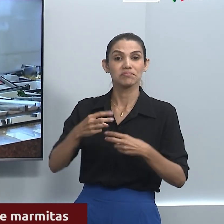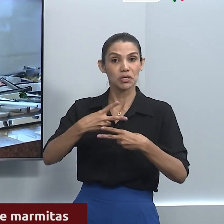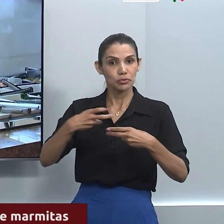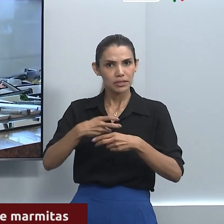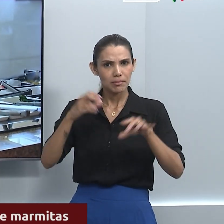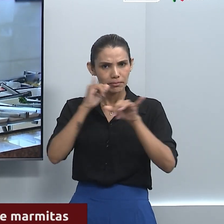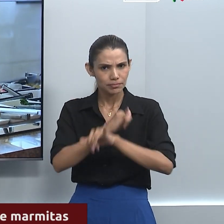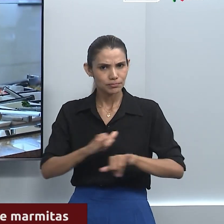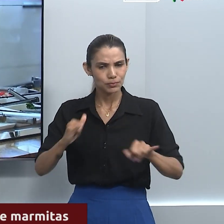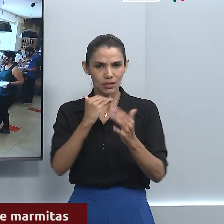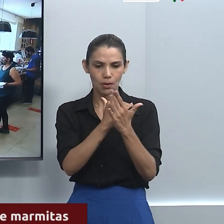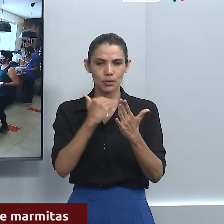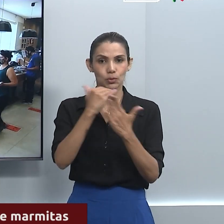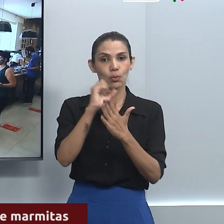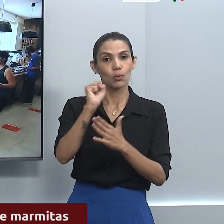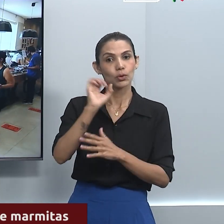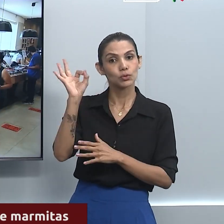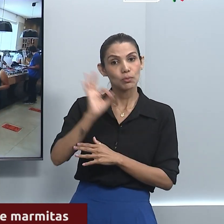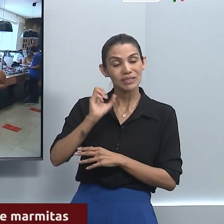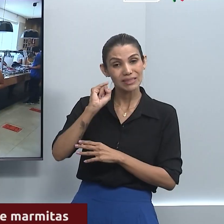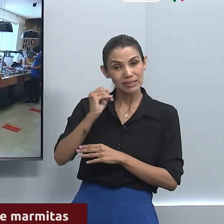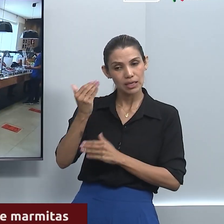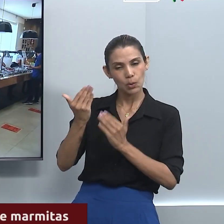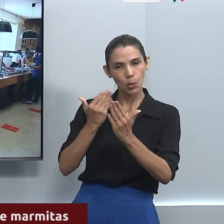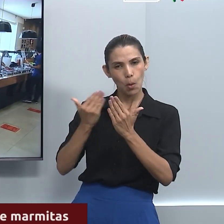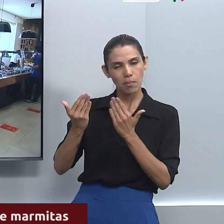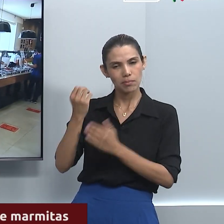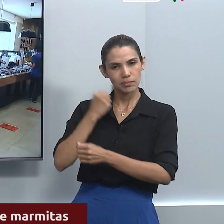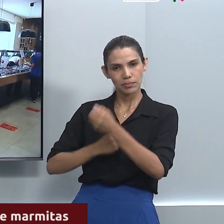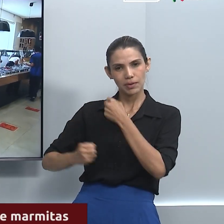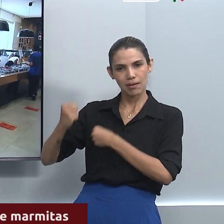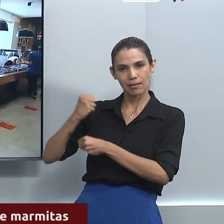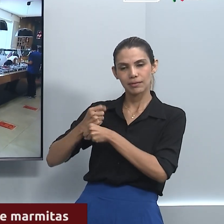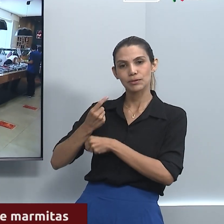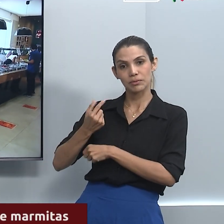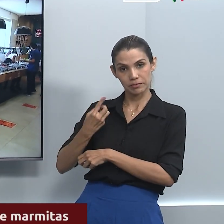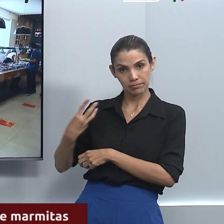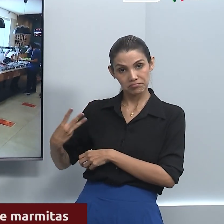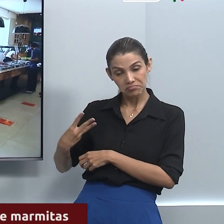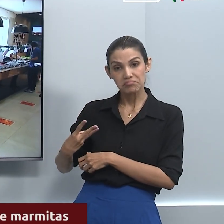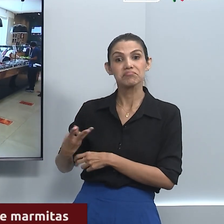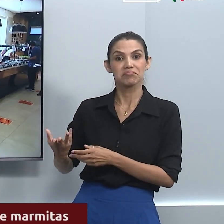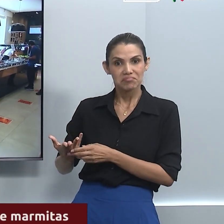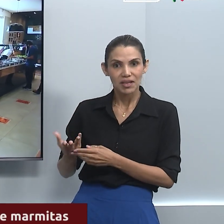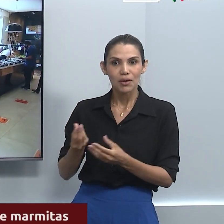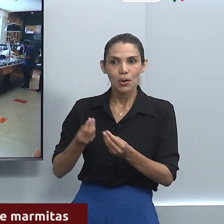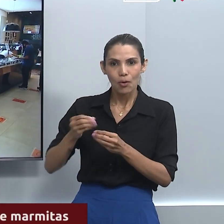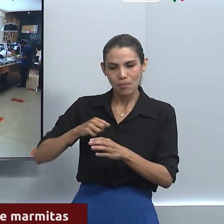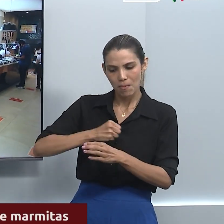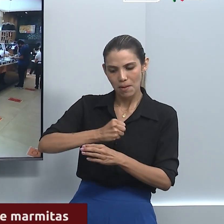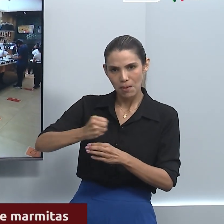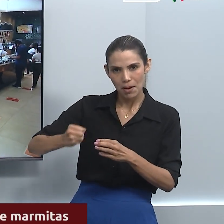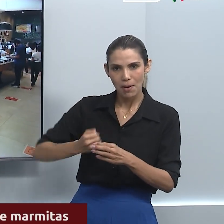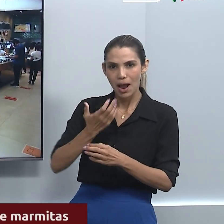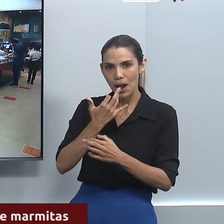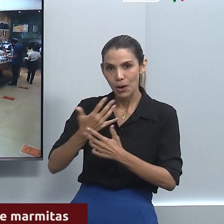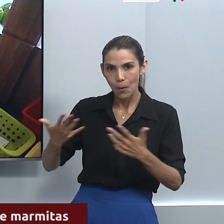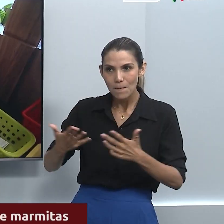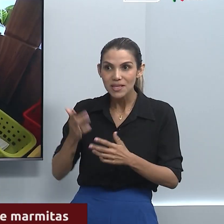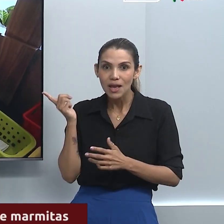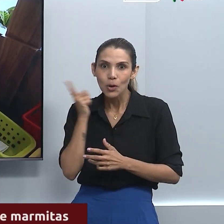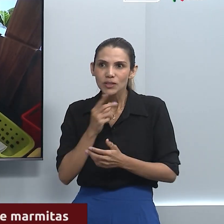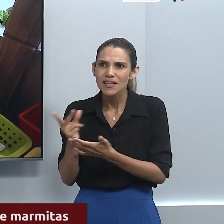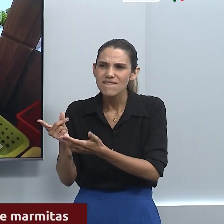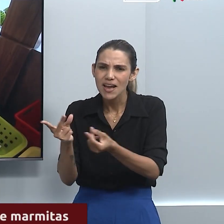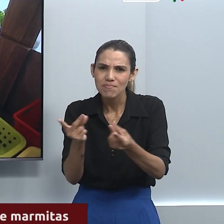um aumento de 8% em comparação aos números de 2023. Para fazer sucesso, a recomendação é de que o